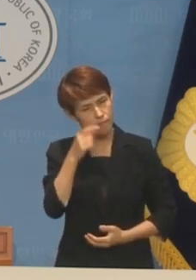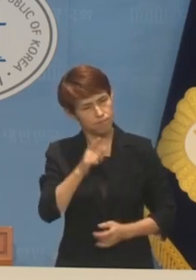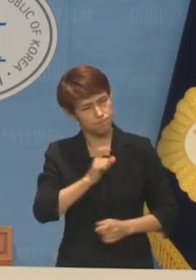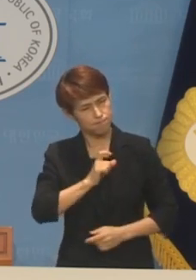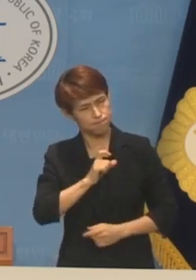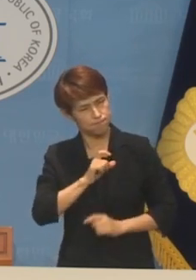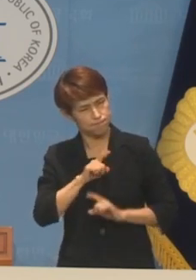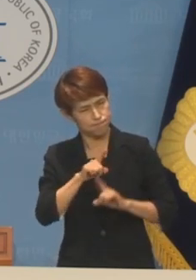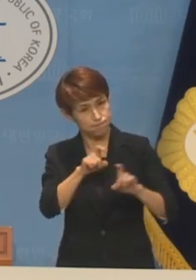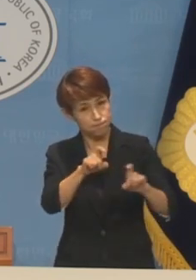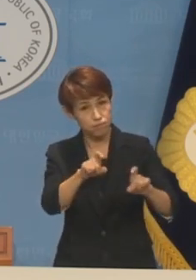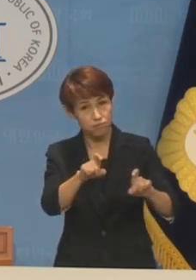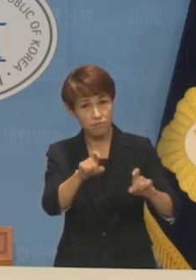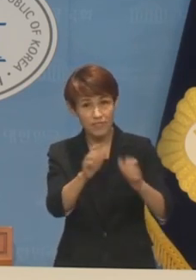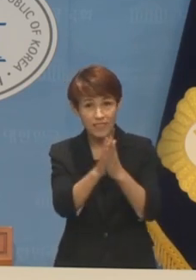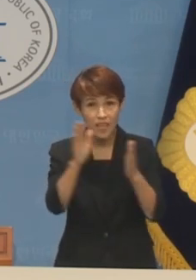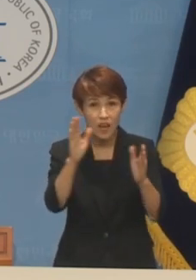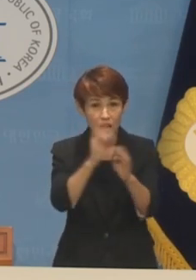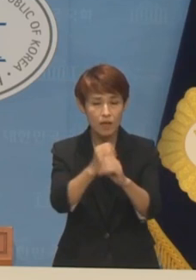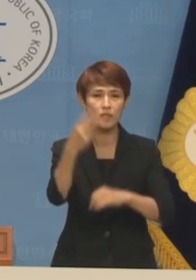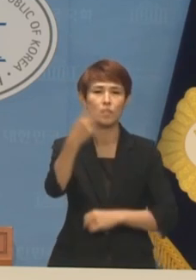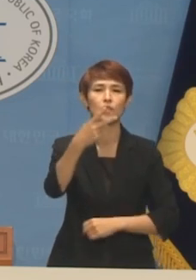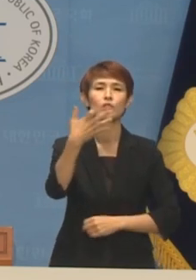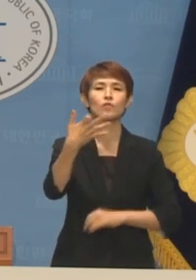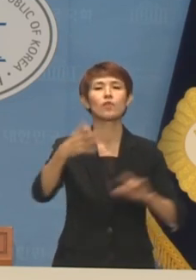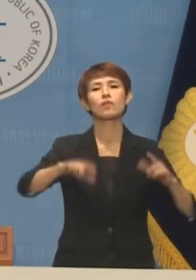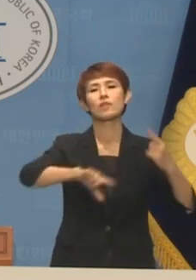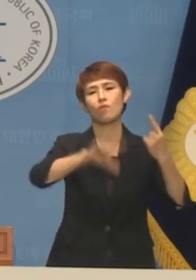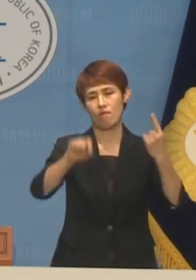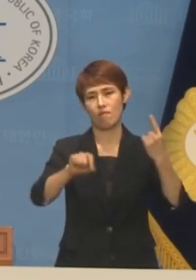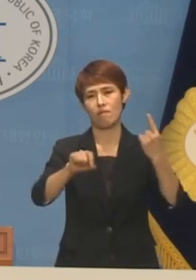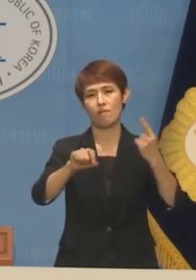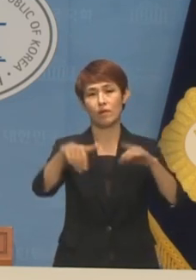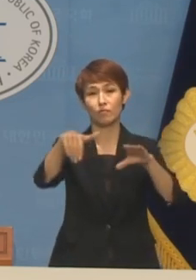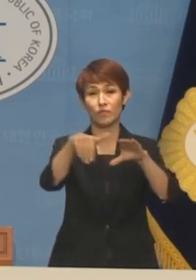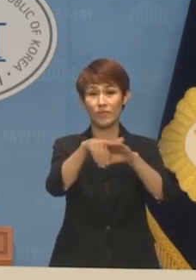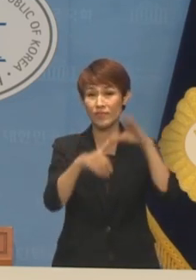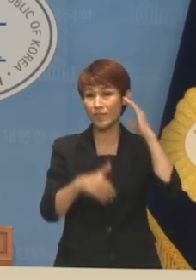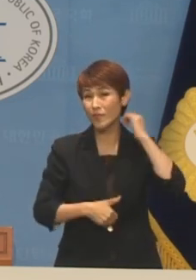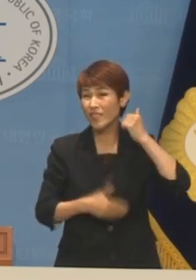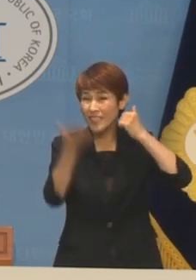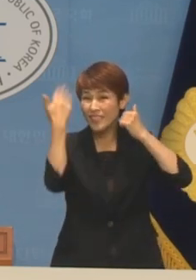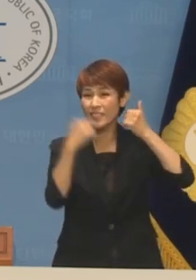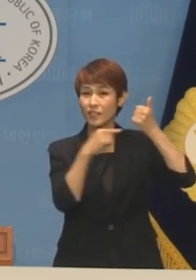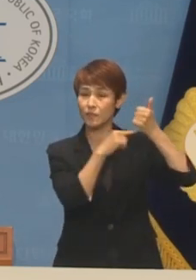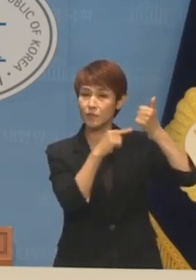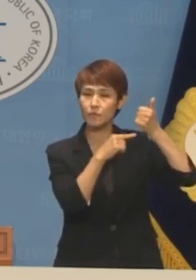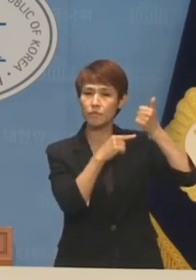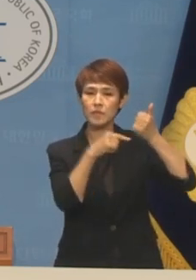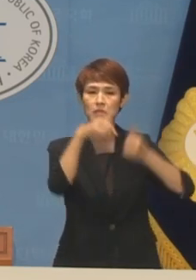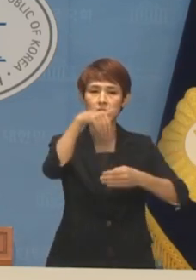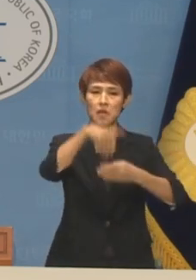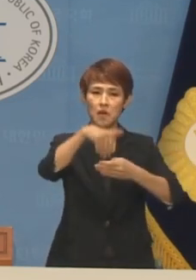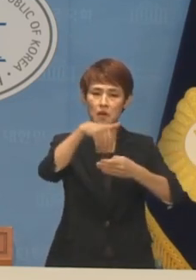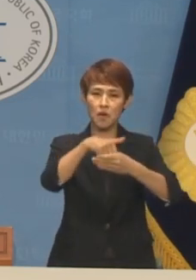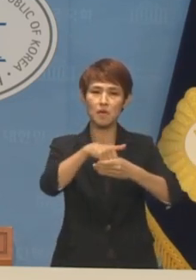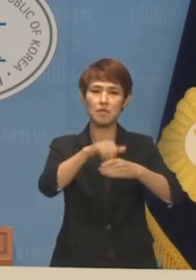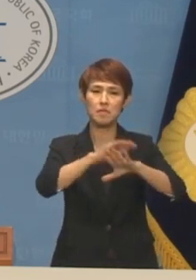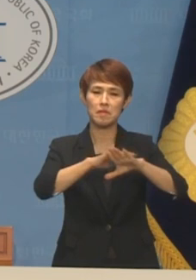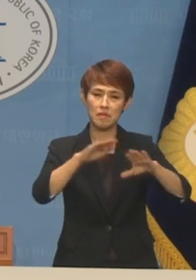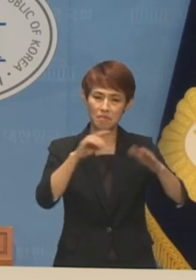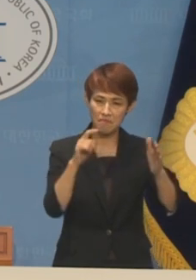시작은 2019년 1월 문재인 당시 대통령이 자신의